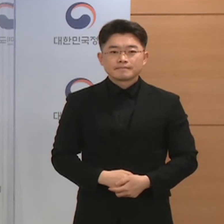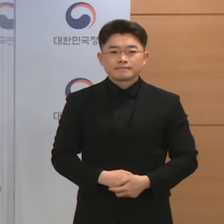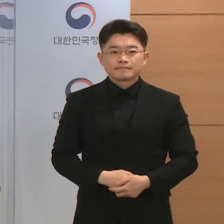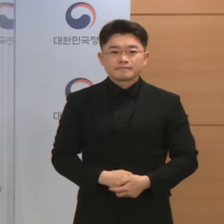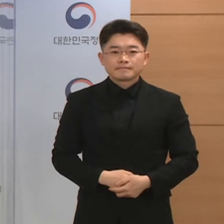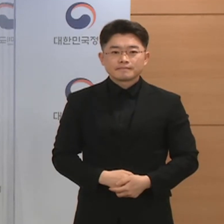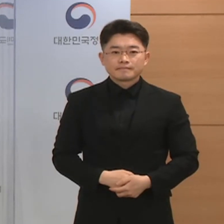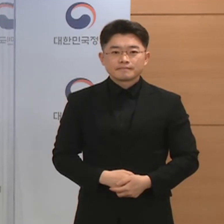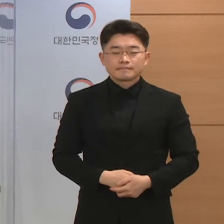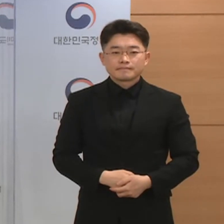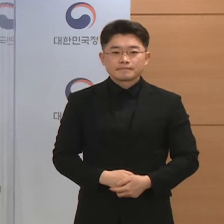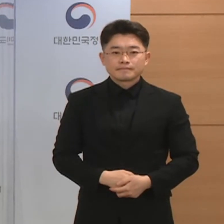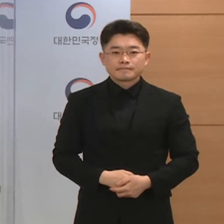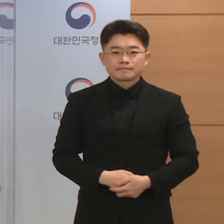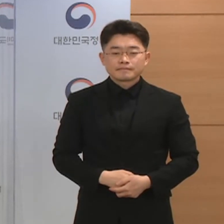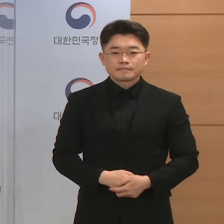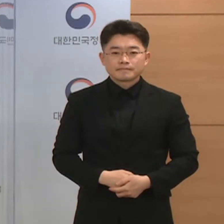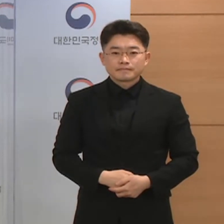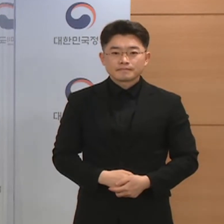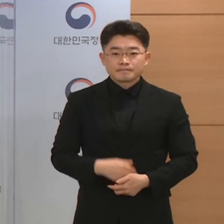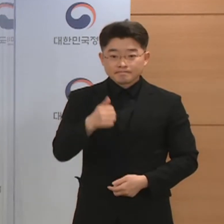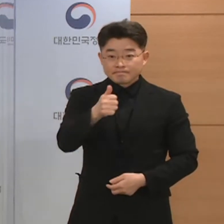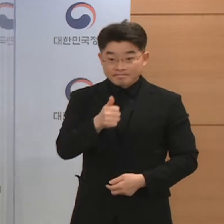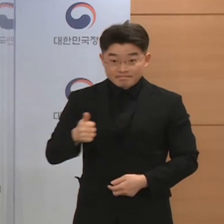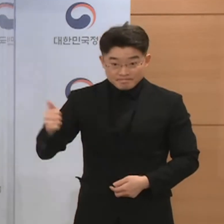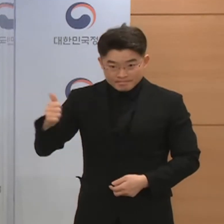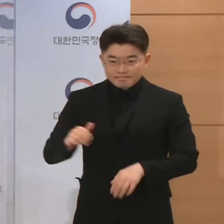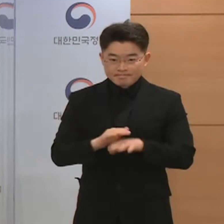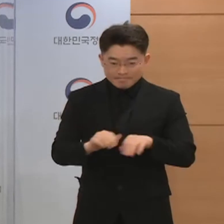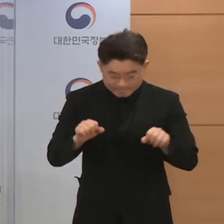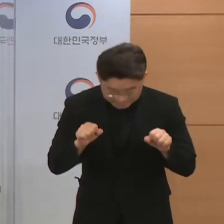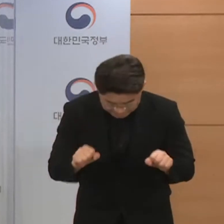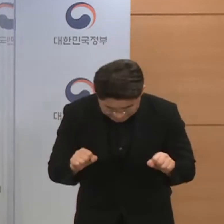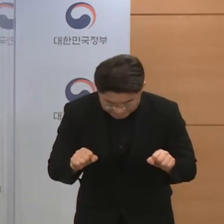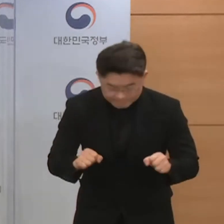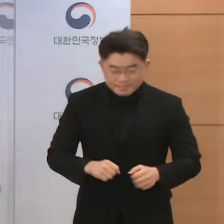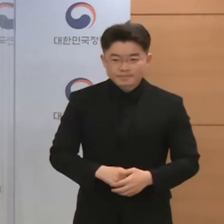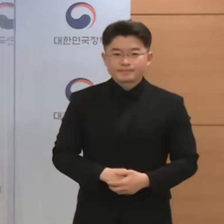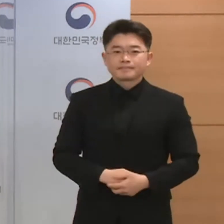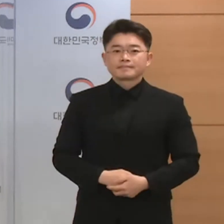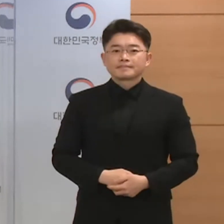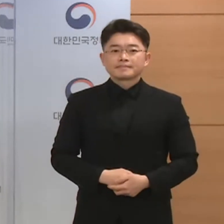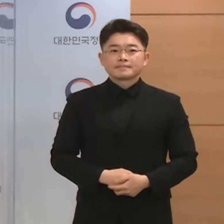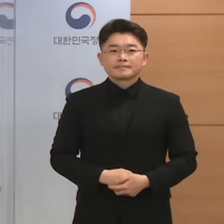예, 먼저 장관님은 이석하신 후 실무배석자 중심으로 답변 추가적으로 드리겠습니다.